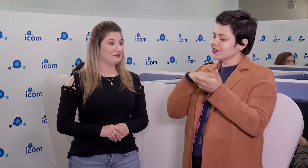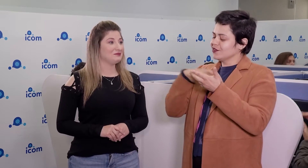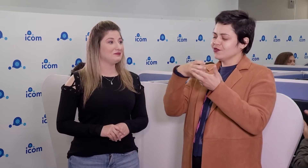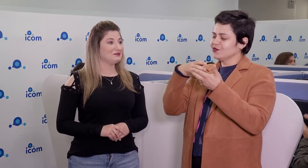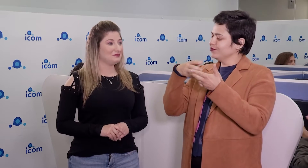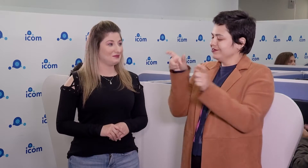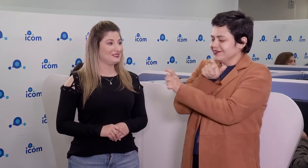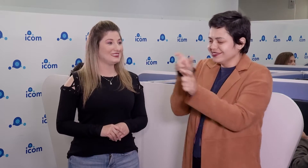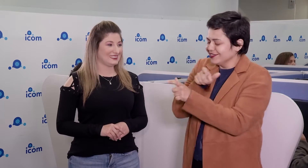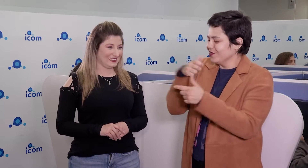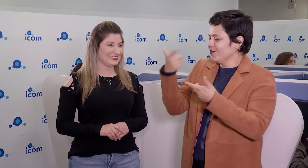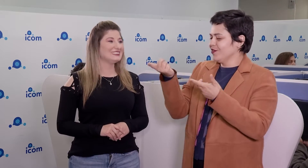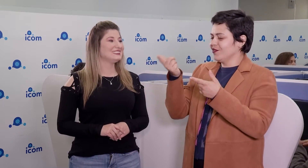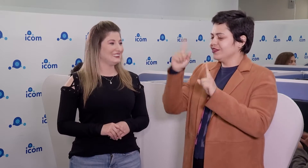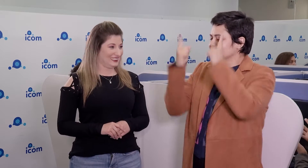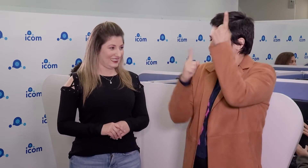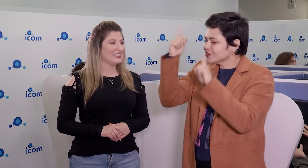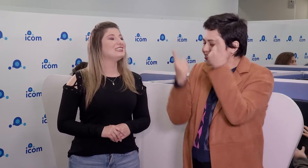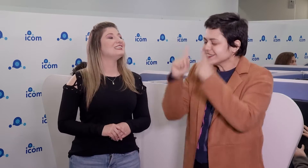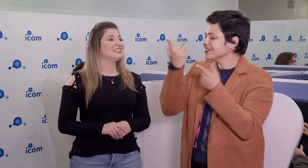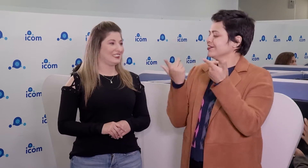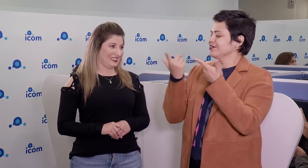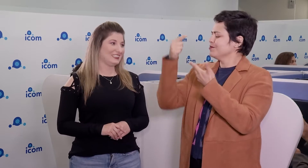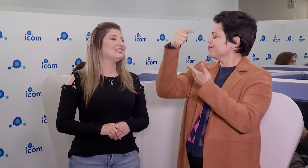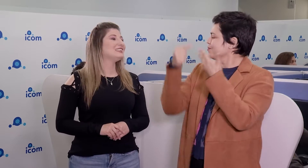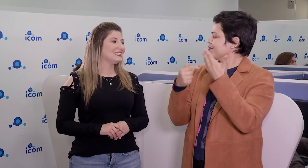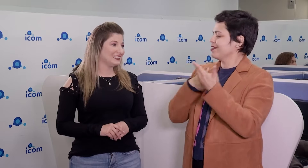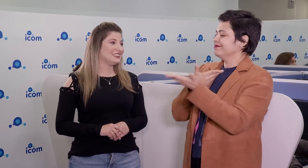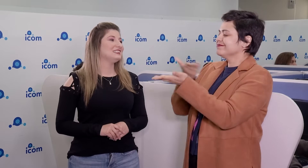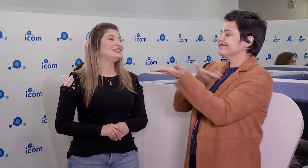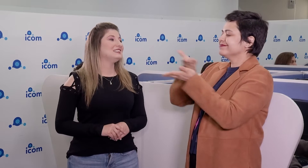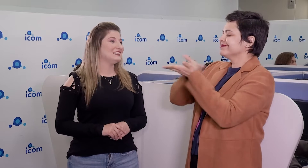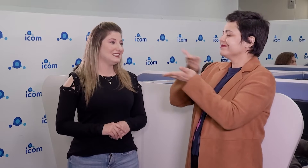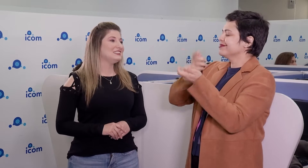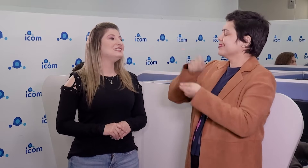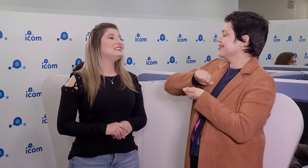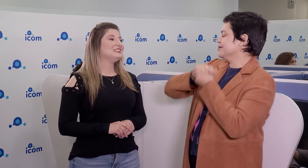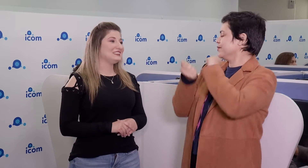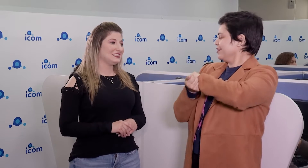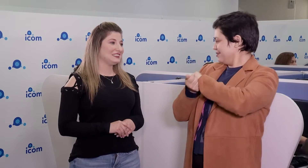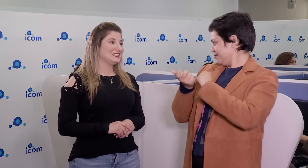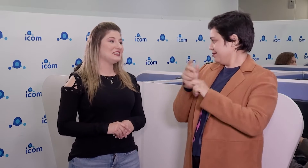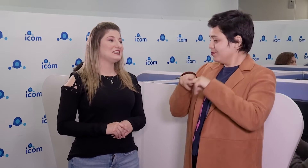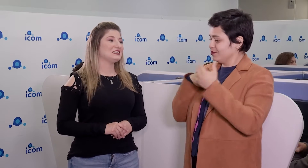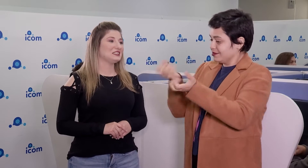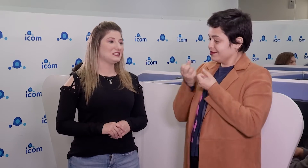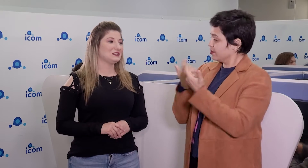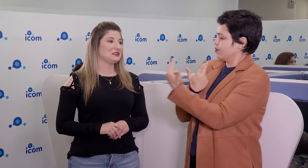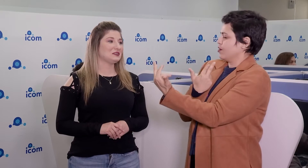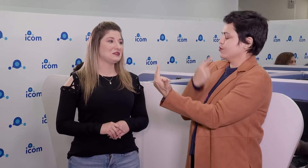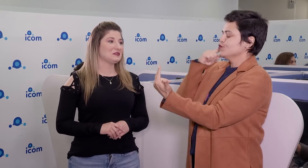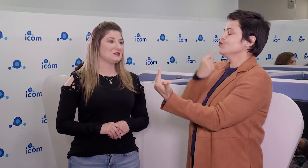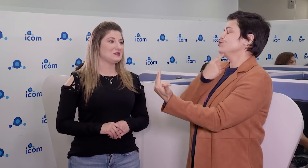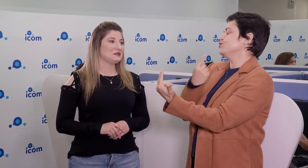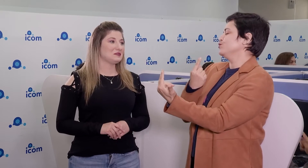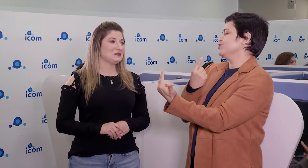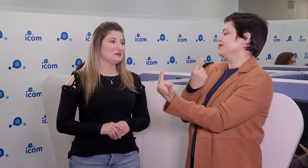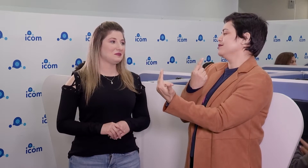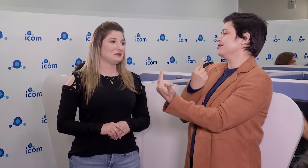de sinais, por mais que escreva no português, às vezes há outros ruídos também de comunicação, né? Então ela consegue